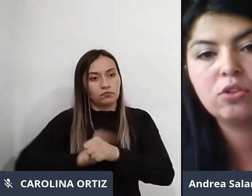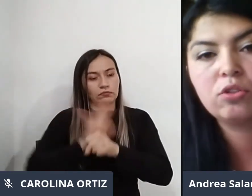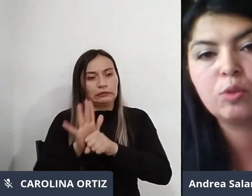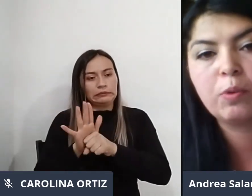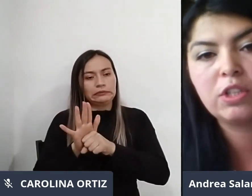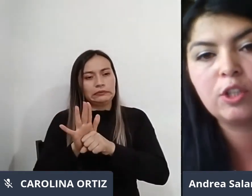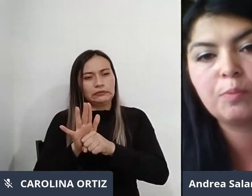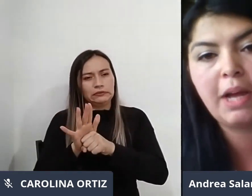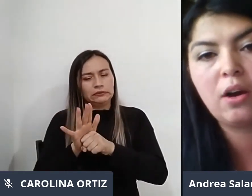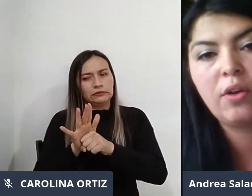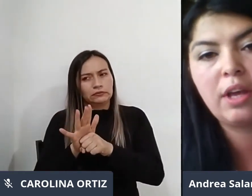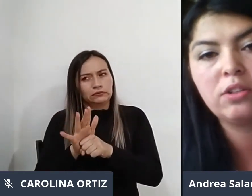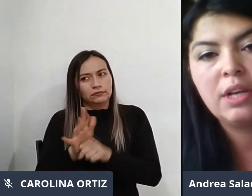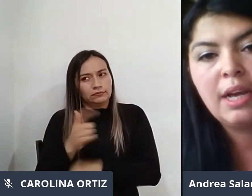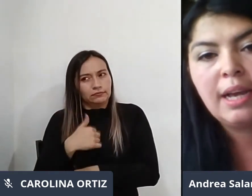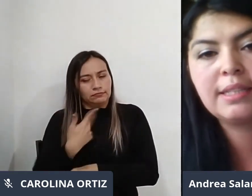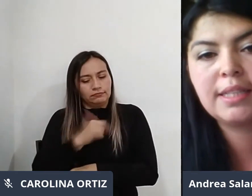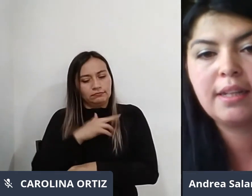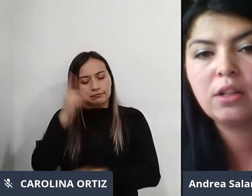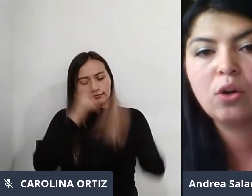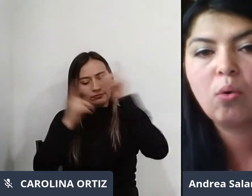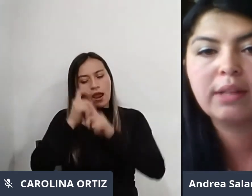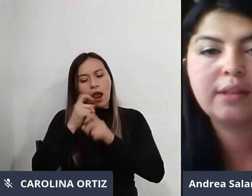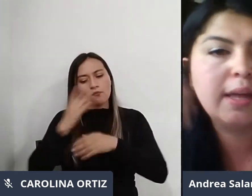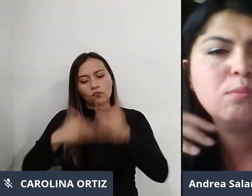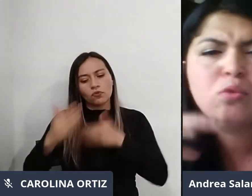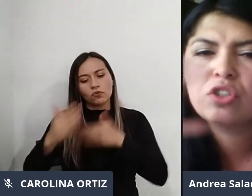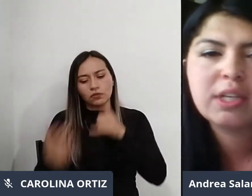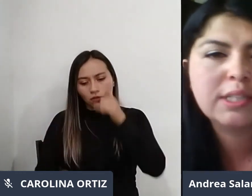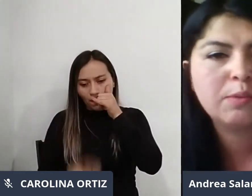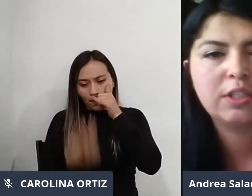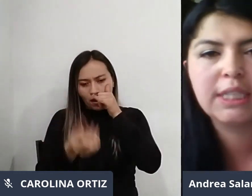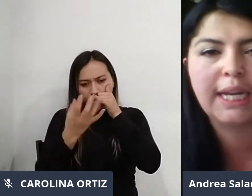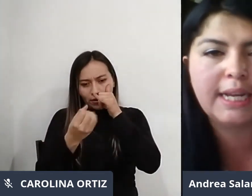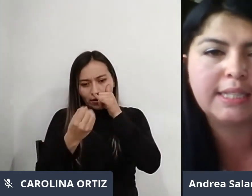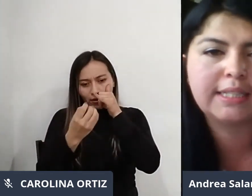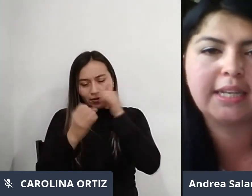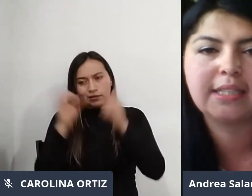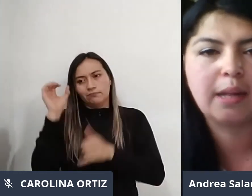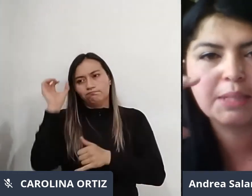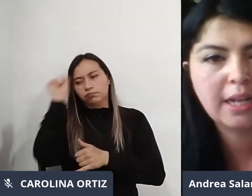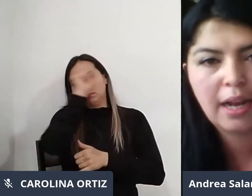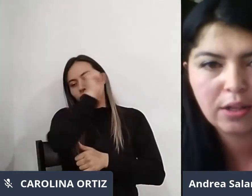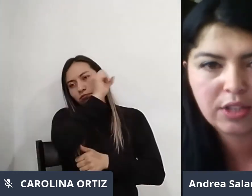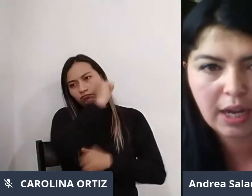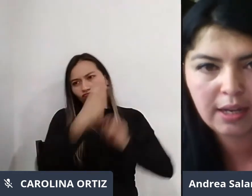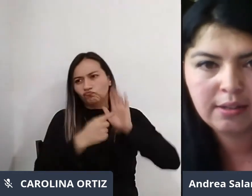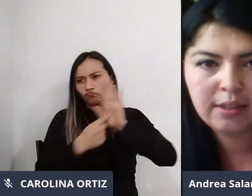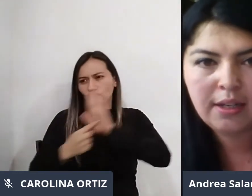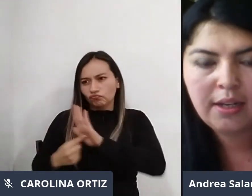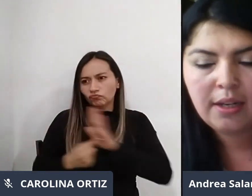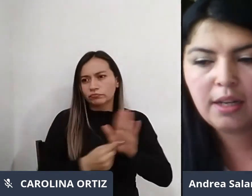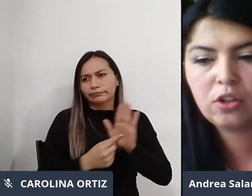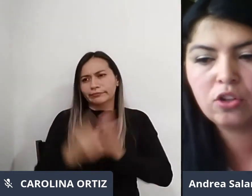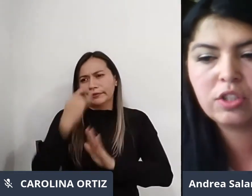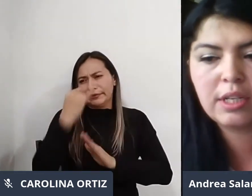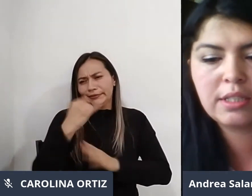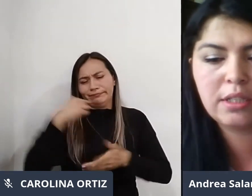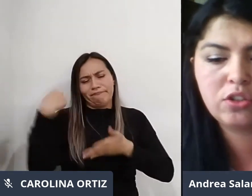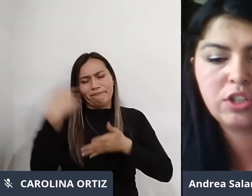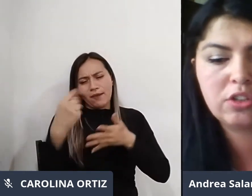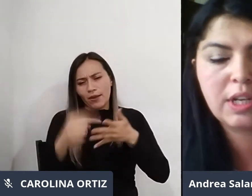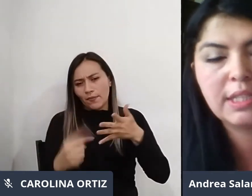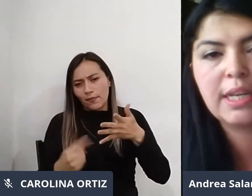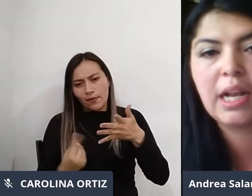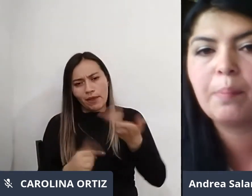que nuestros procesos pedagógicos estén dando cuenta de muchísimos intereses que están mezclados ahí.